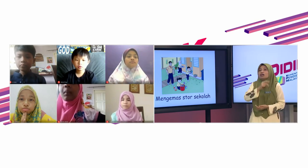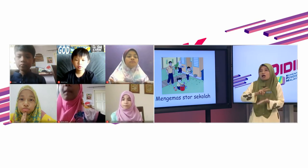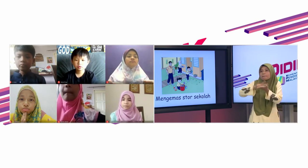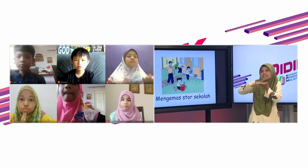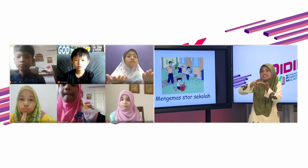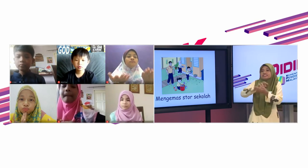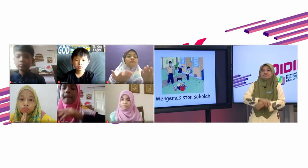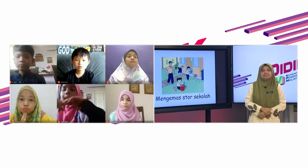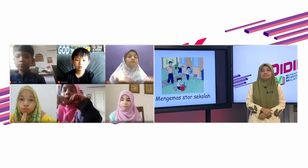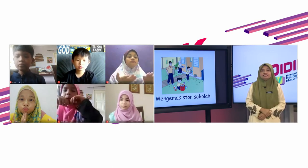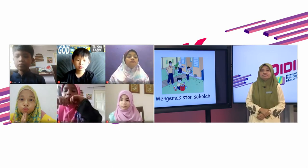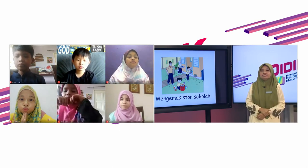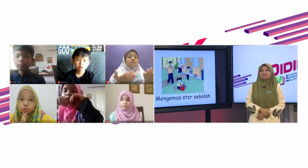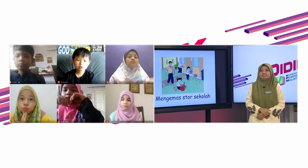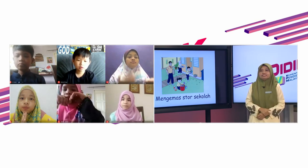Akifah. Baca.